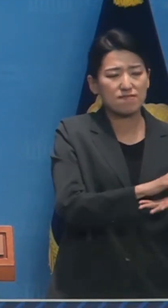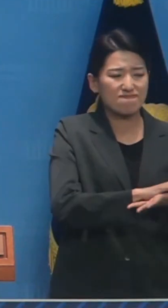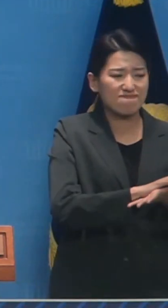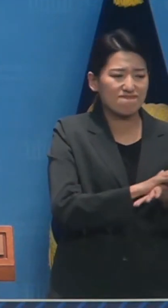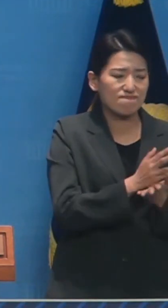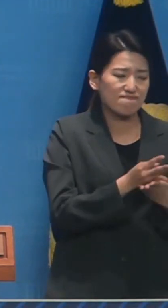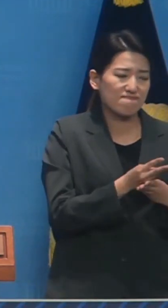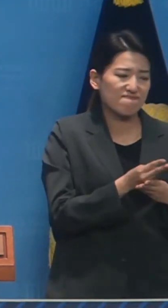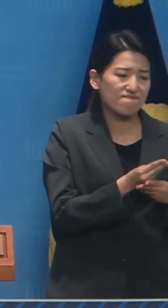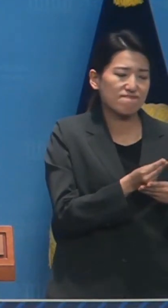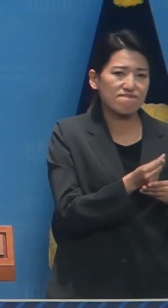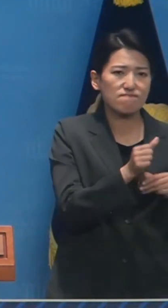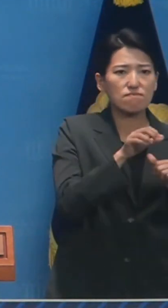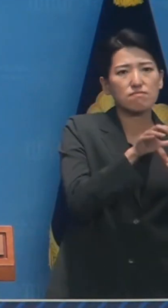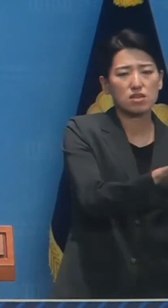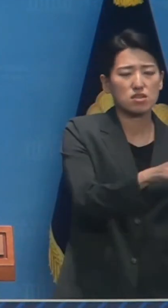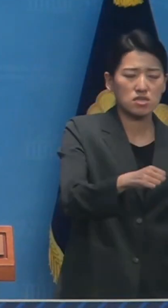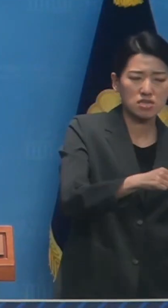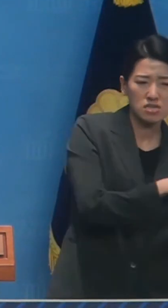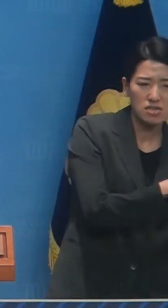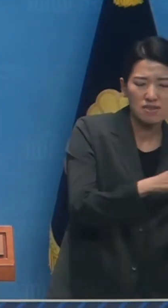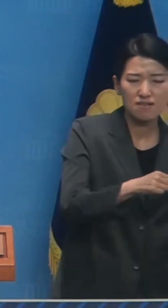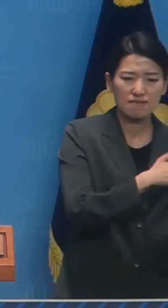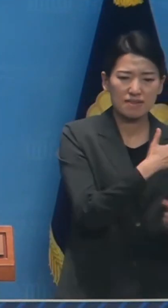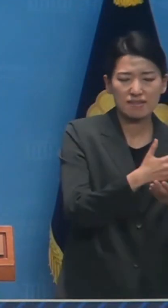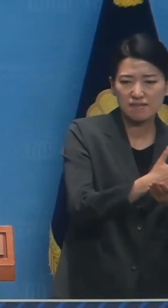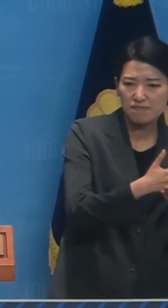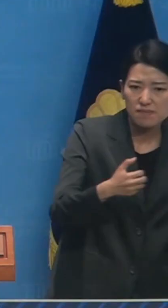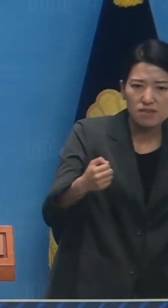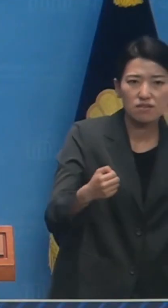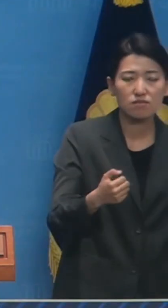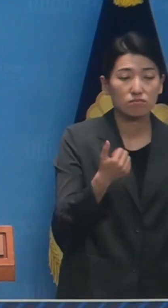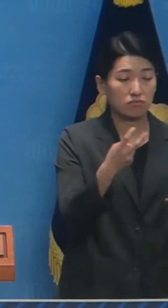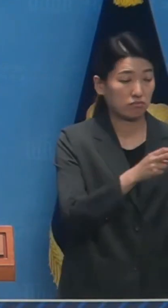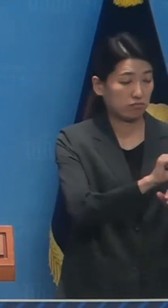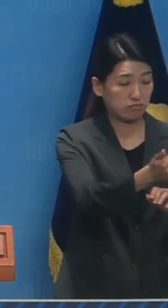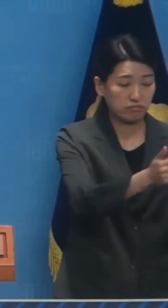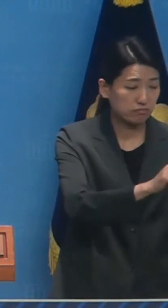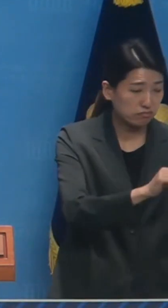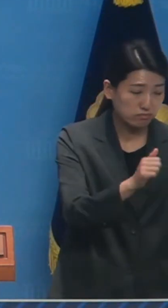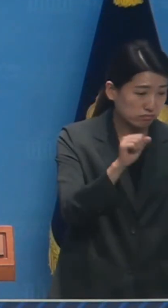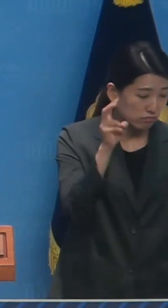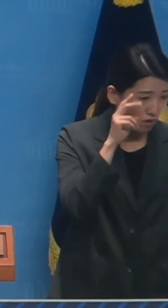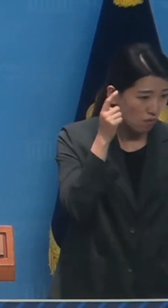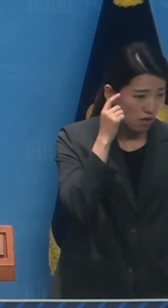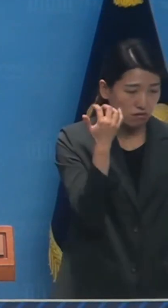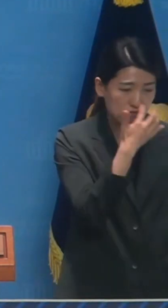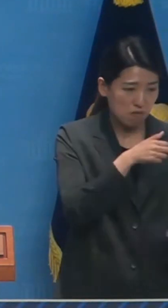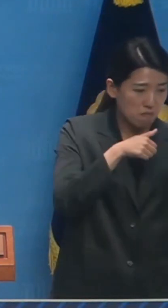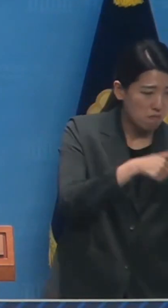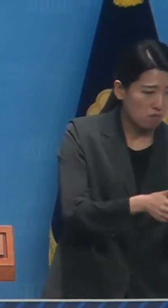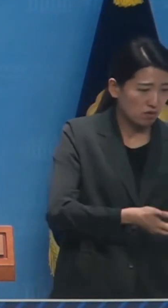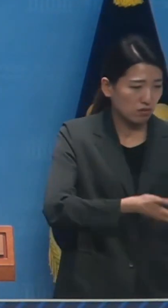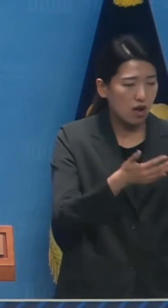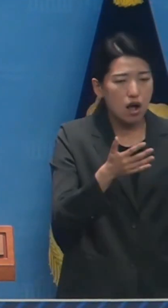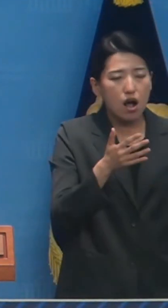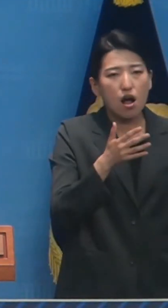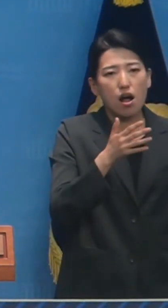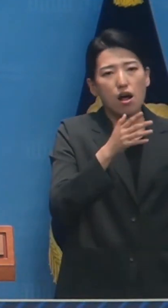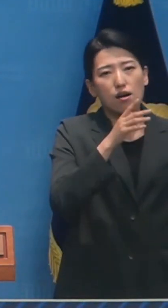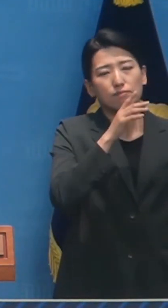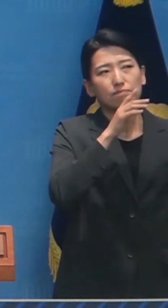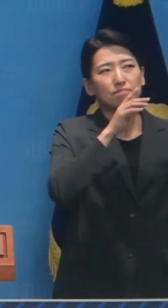인권 권리 강탈과 침탈, 의문사, 폭력, 폭행, 성폭행 등 열거할 수